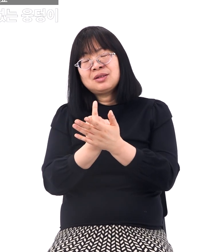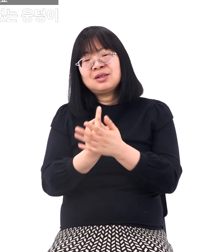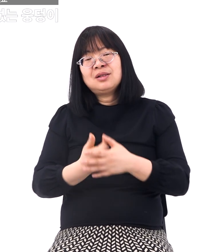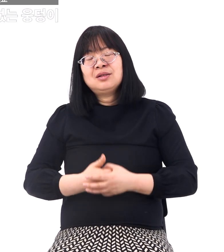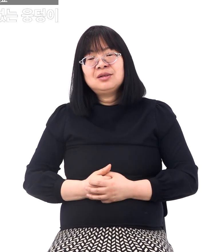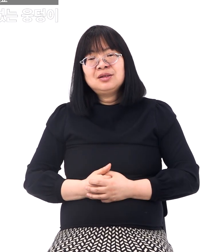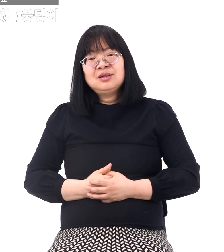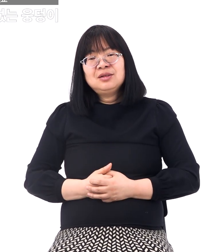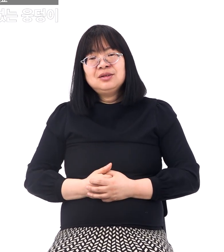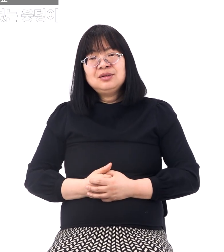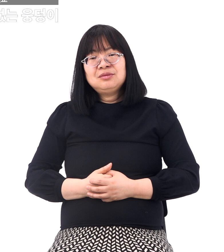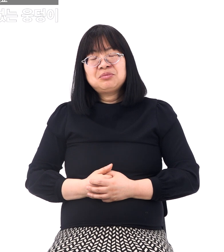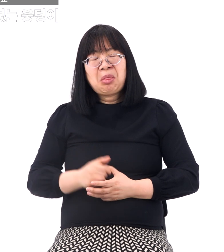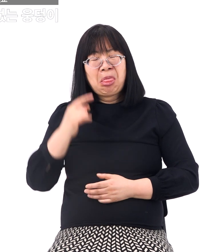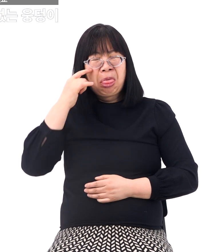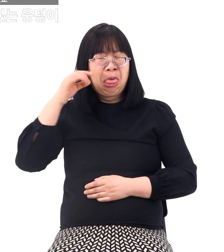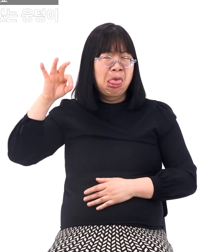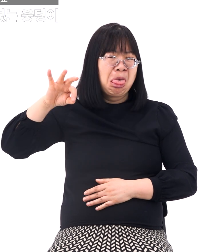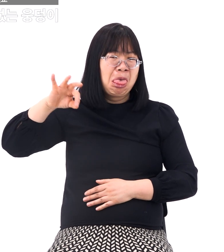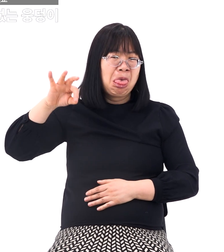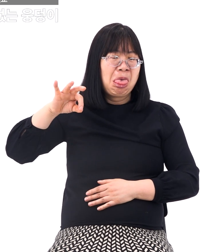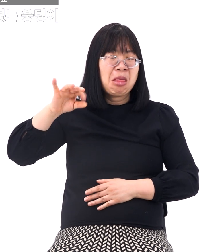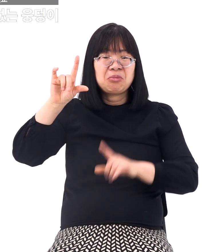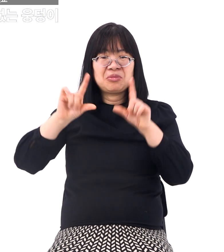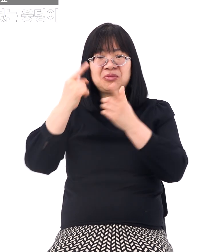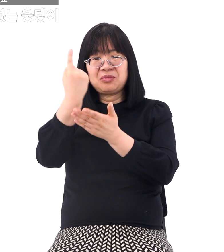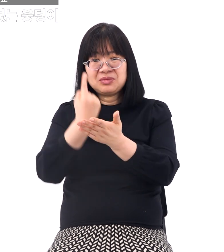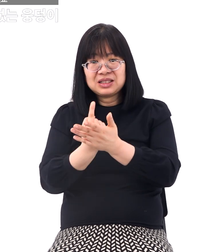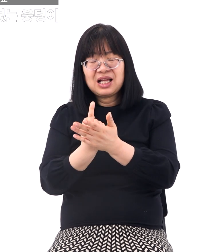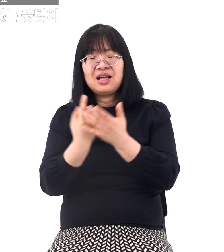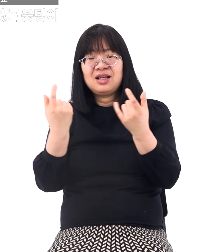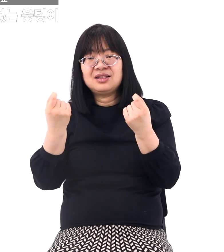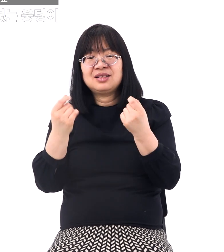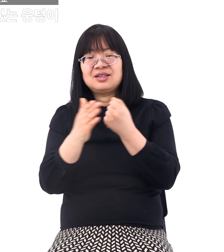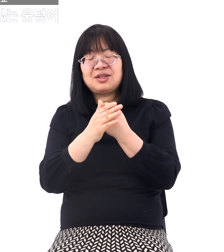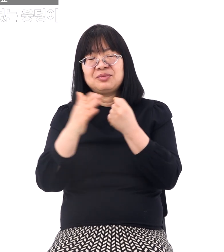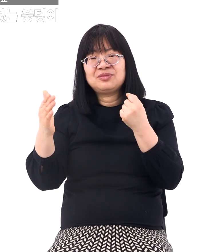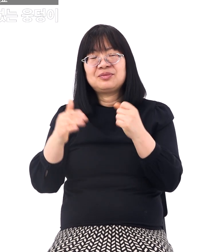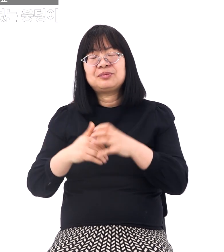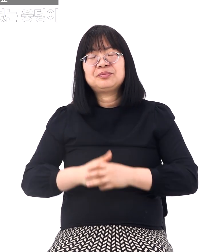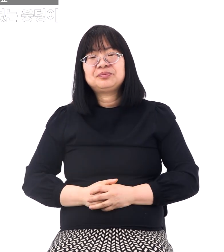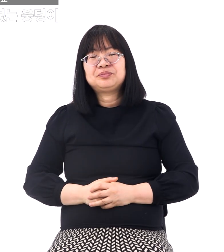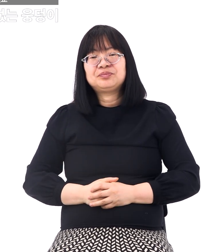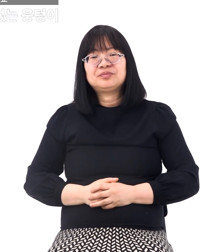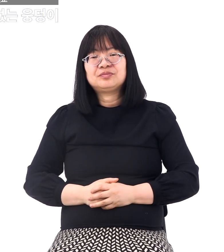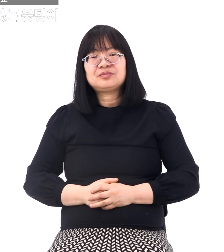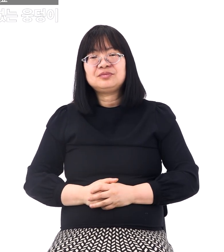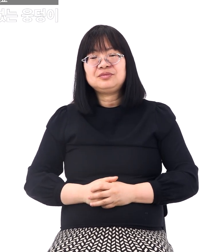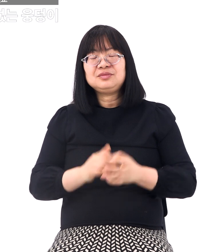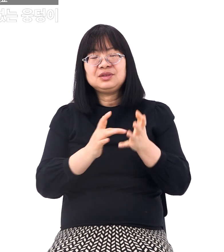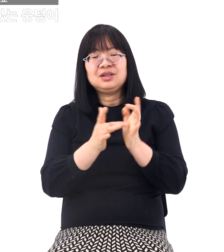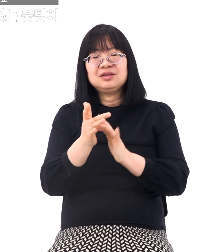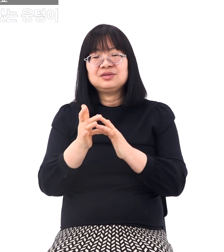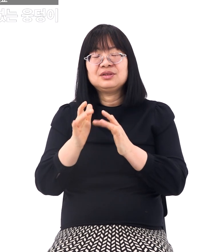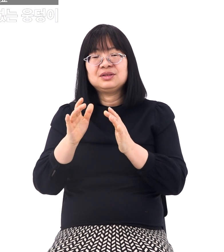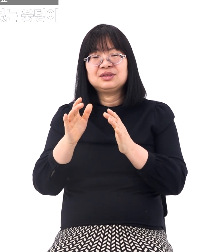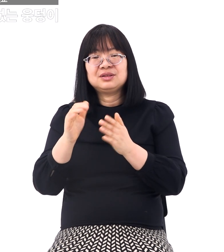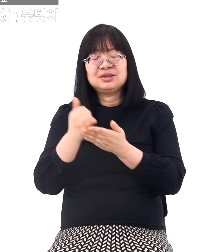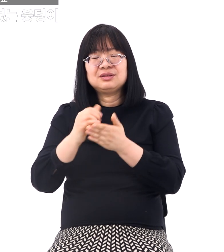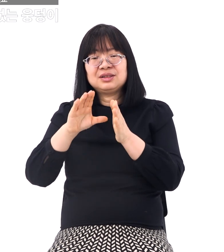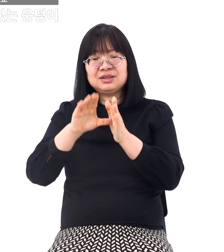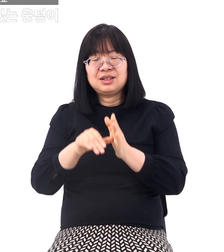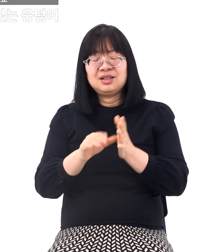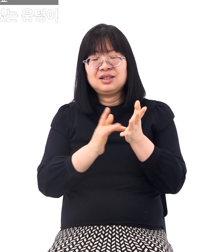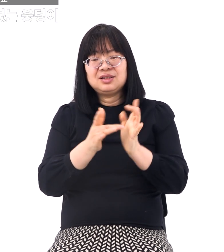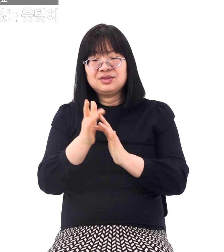뜻이에요. 볼품없는 모습으로 오신다 그 뜻이에요. 그래서 예수님 시대에